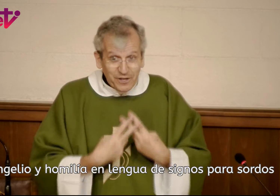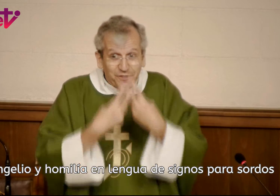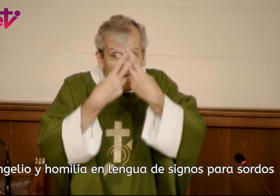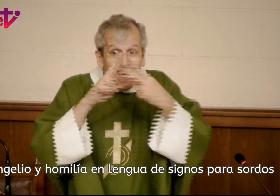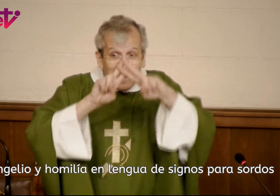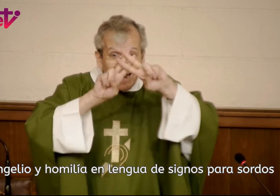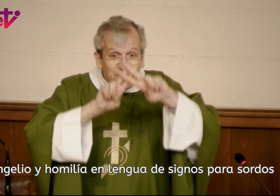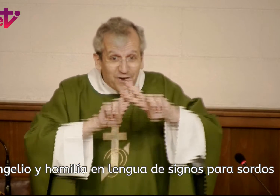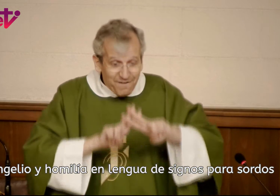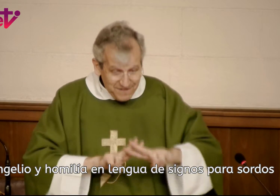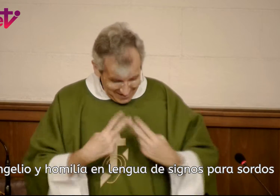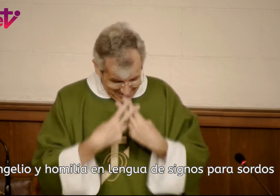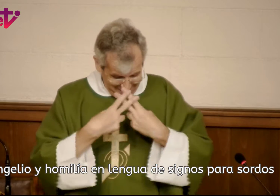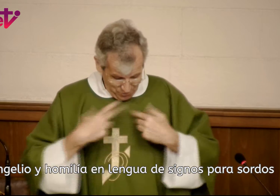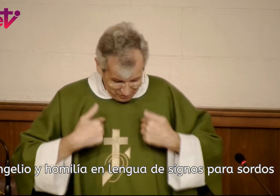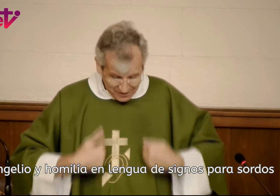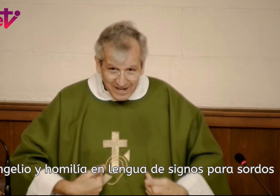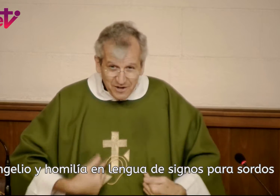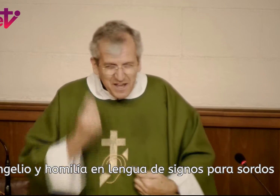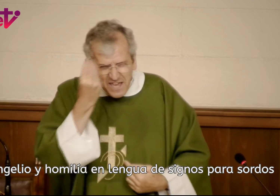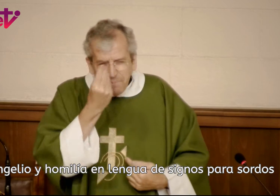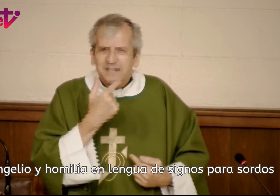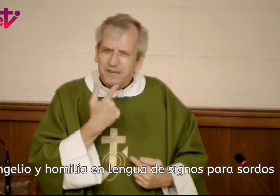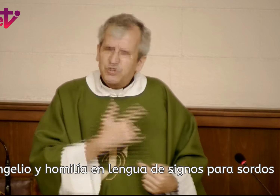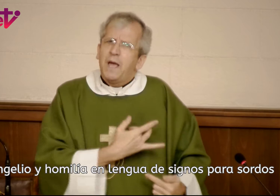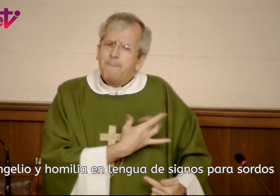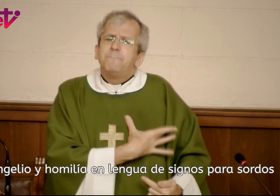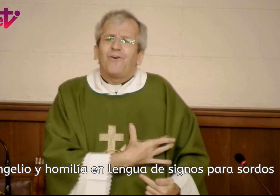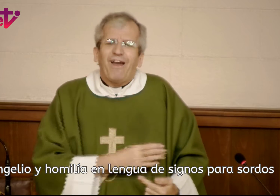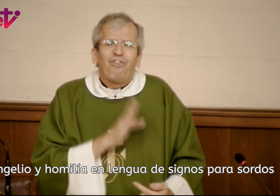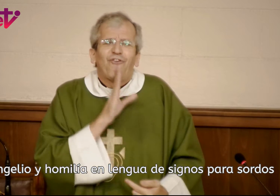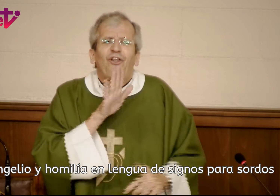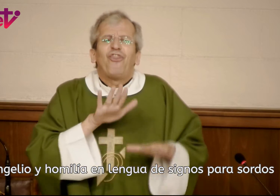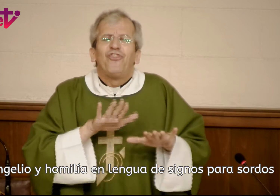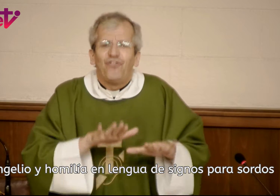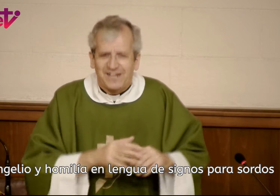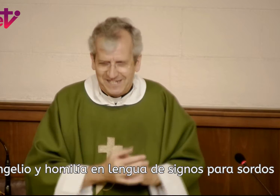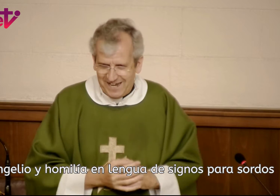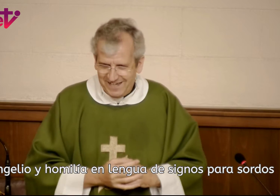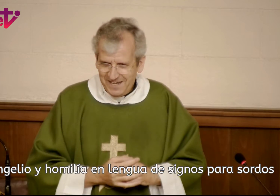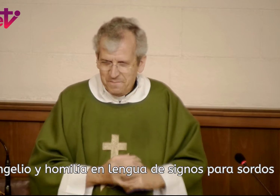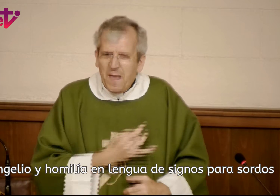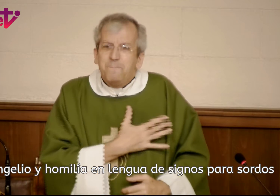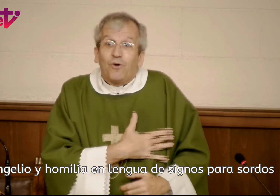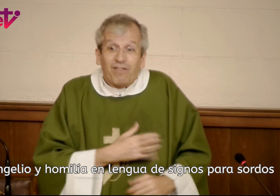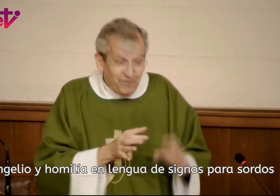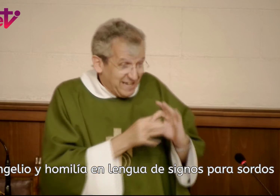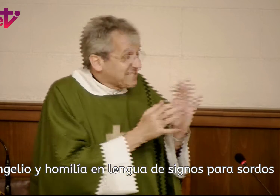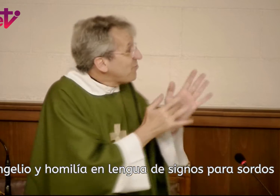de radiografía en nuestro interior y pensemos, ¿mi corazón dónde está? ¿Mi corazón está unido